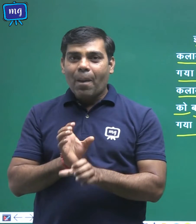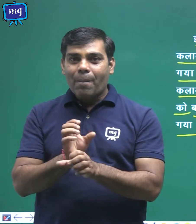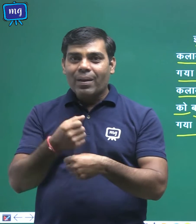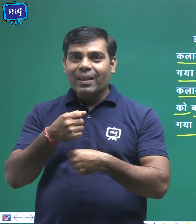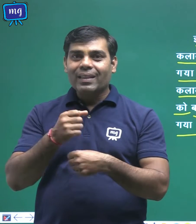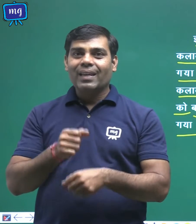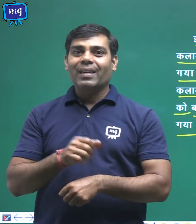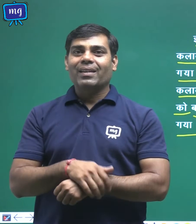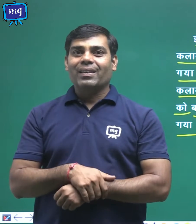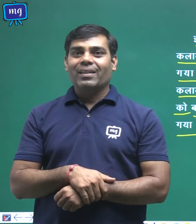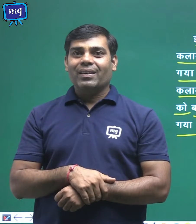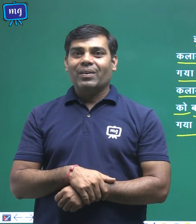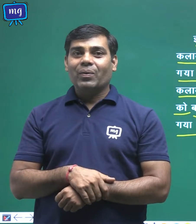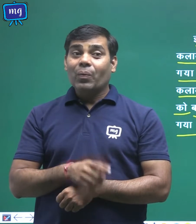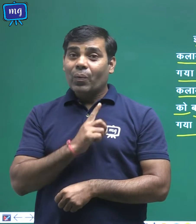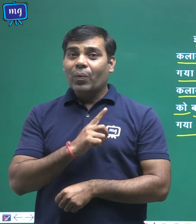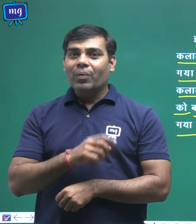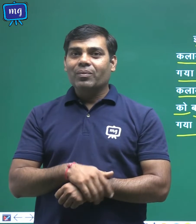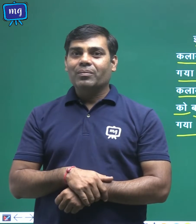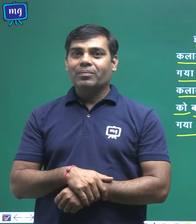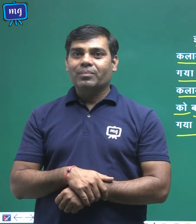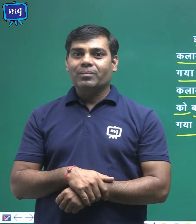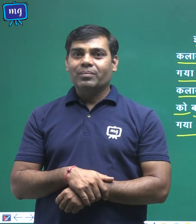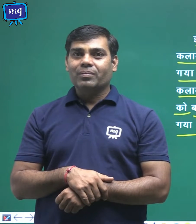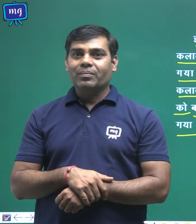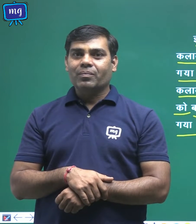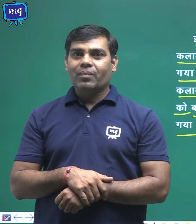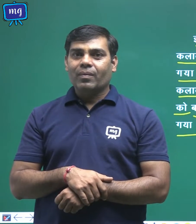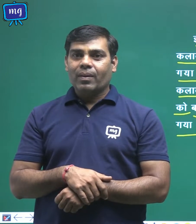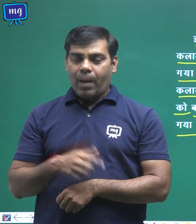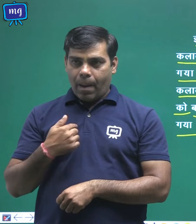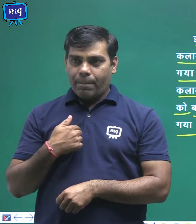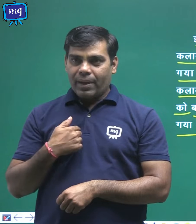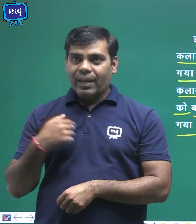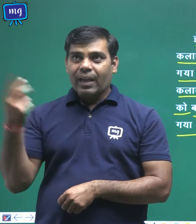बनाते हैं। वो अपनी कला से